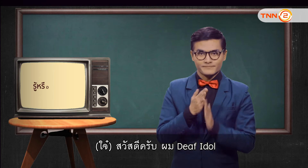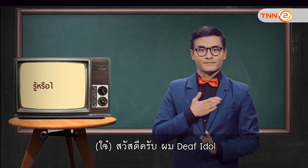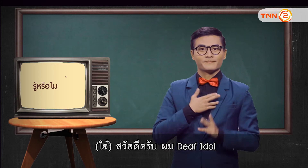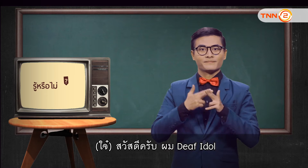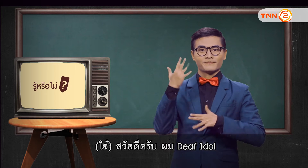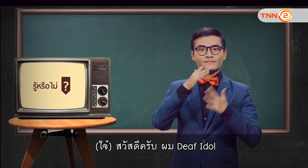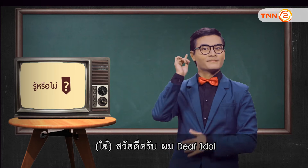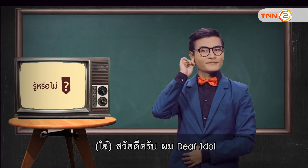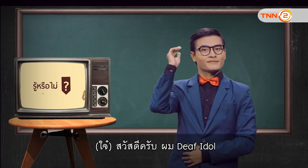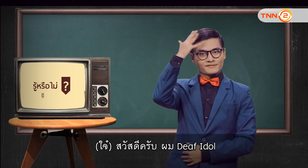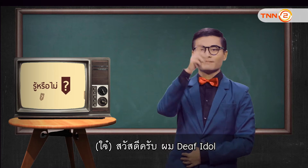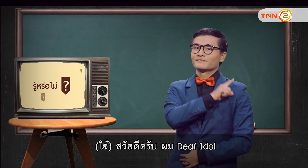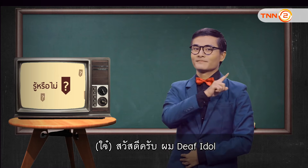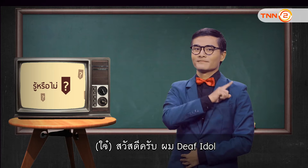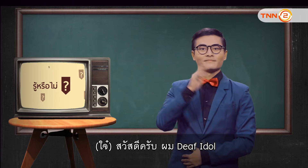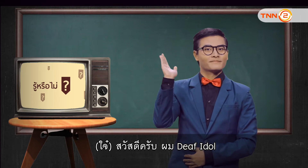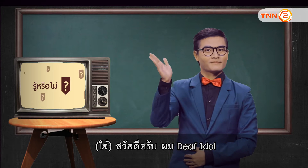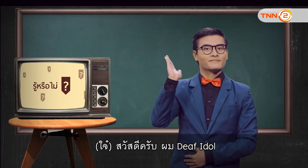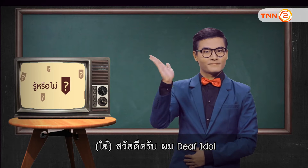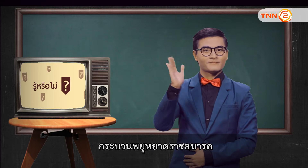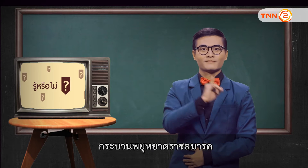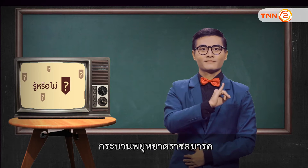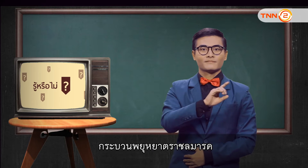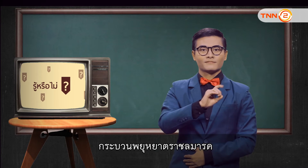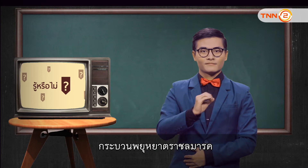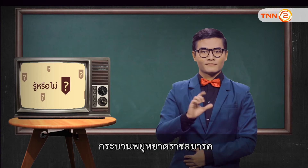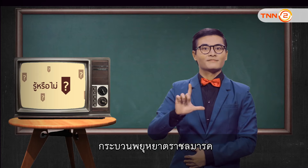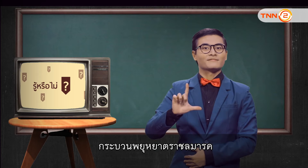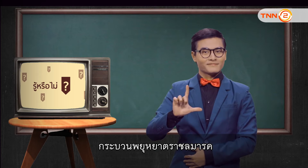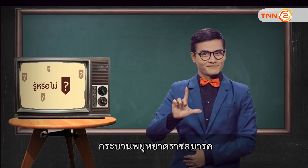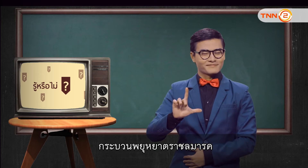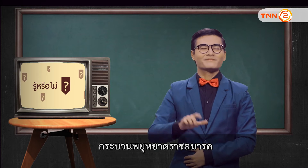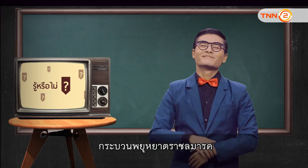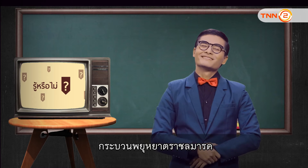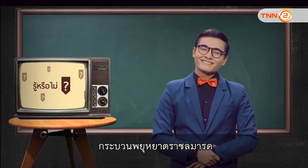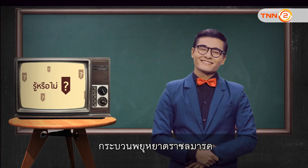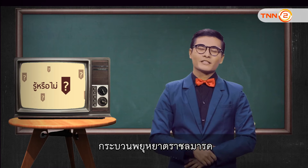สวัสดีครับผมเดฟไอดอนขบวนพยุหยาตราชลมาร